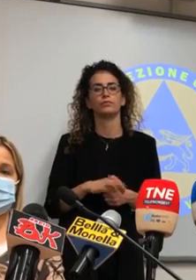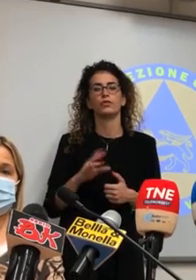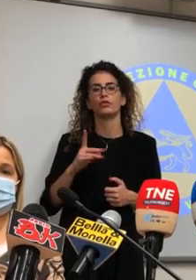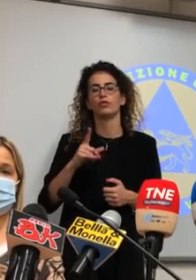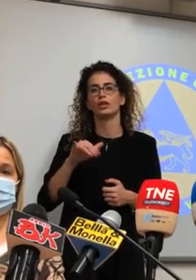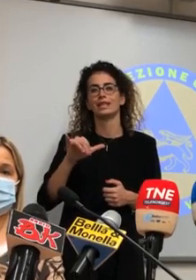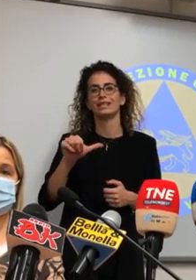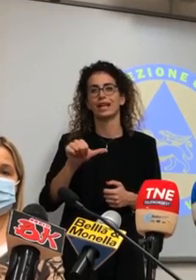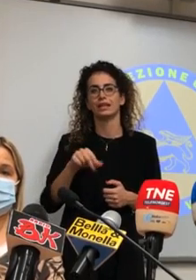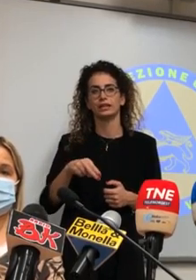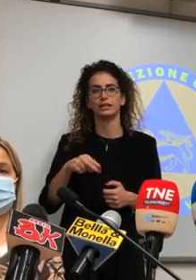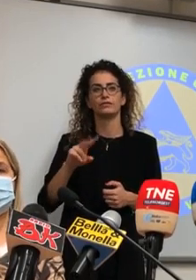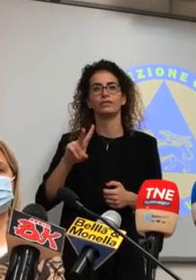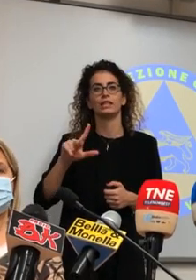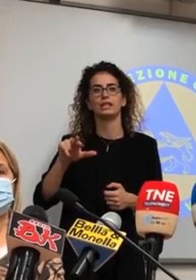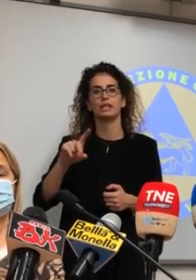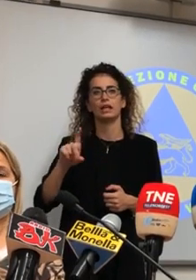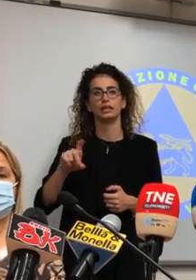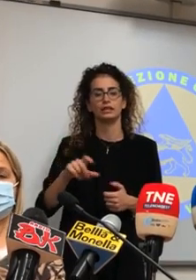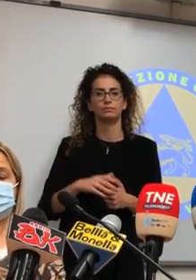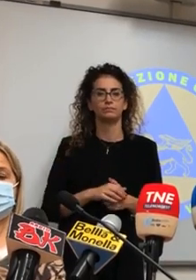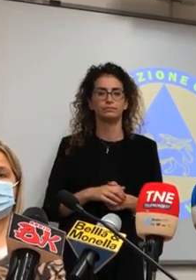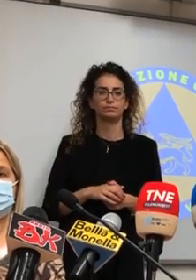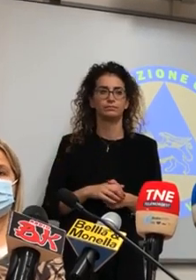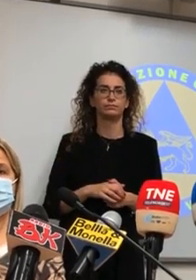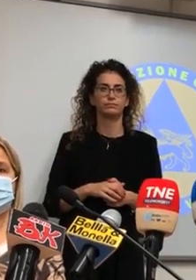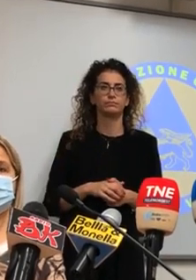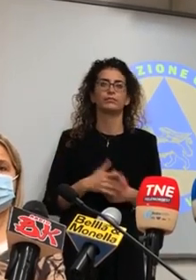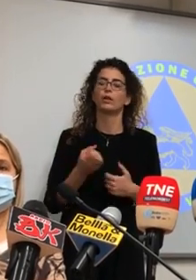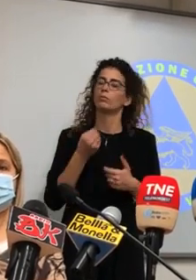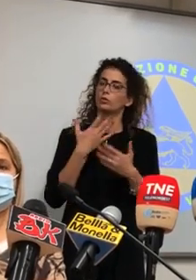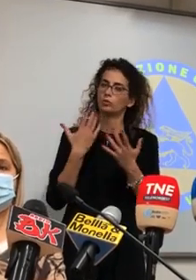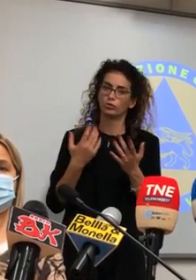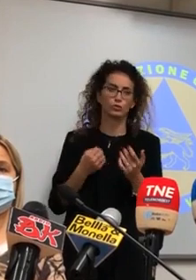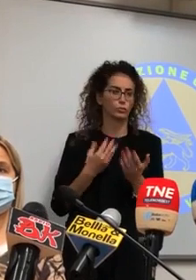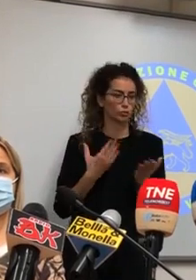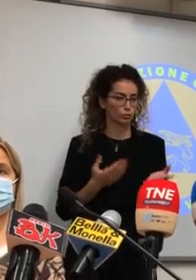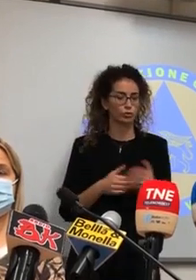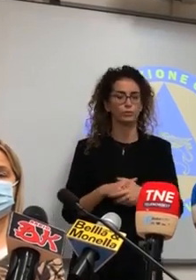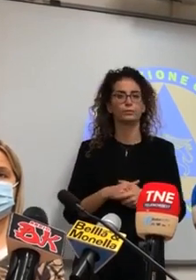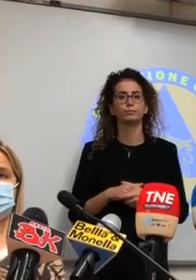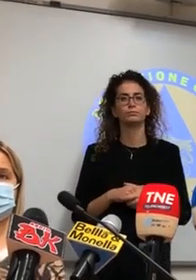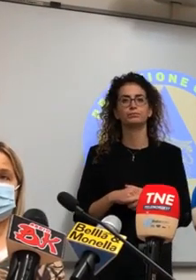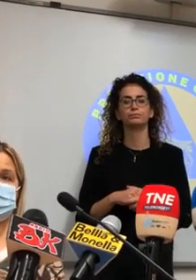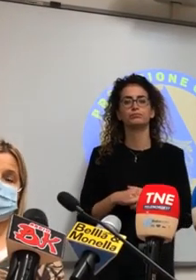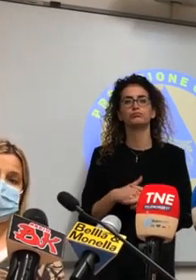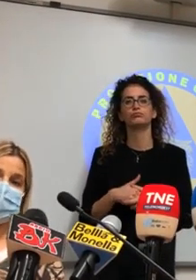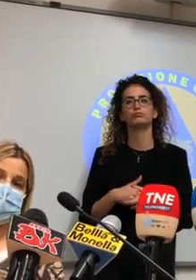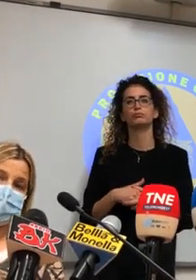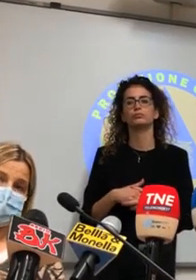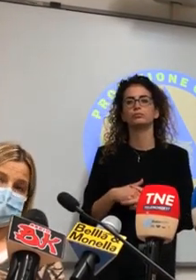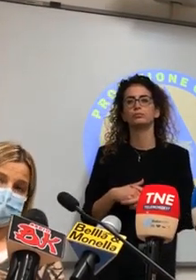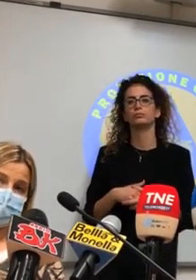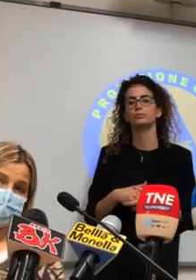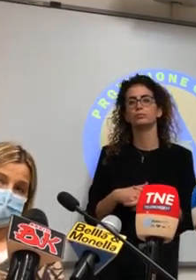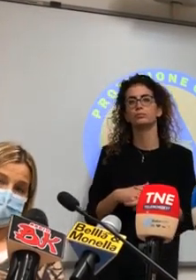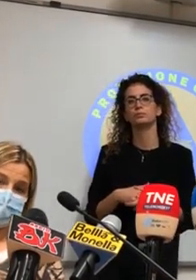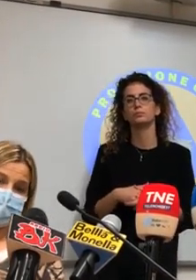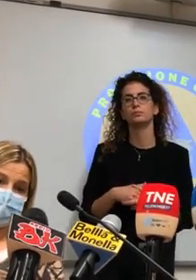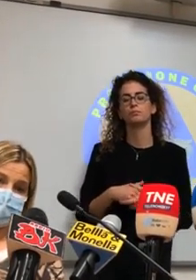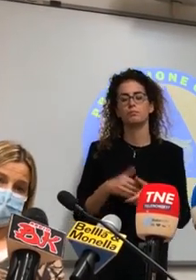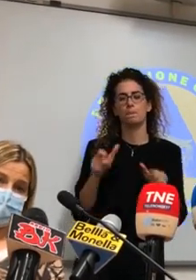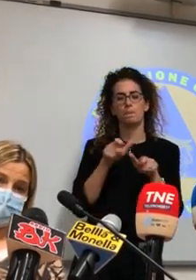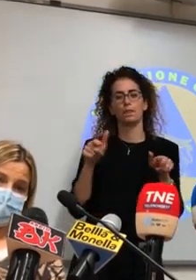Chiovesan e Vanzani. Sì, buongiorno Presidente. Molti